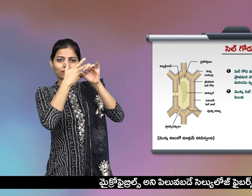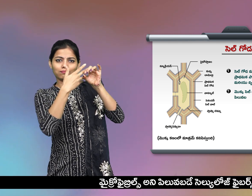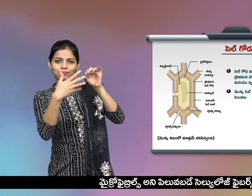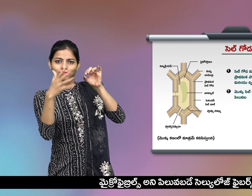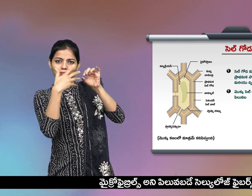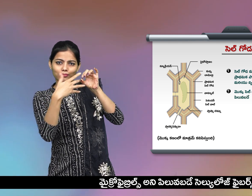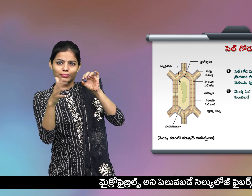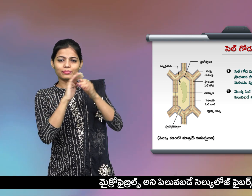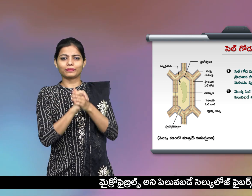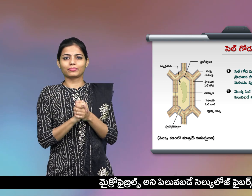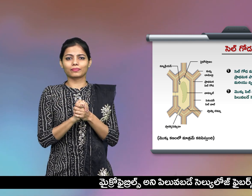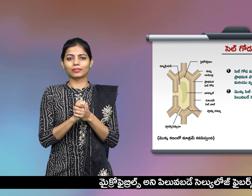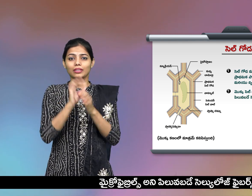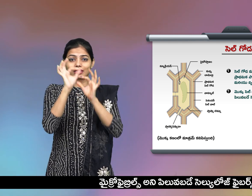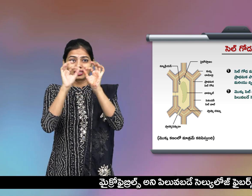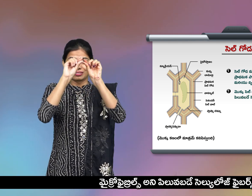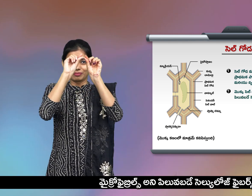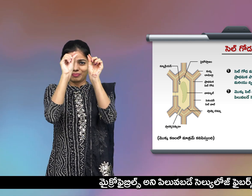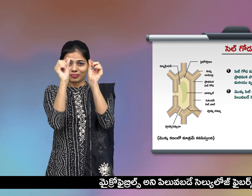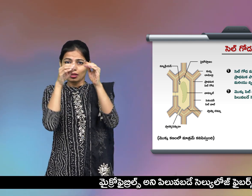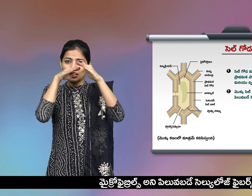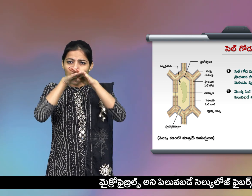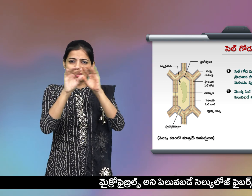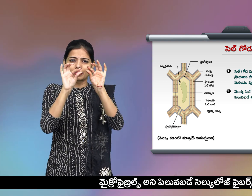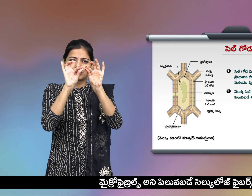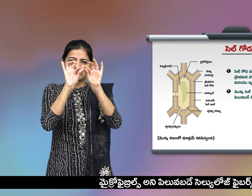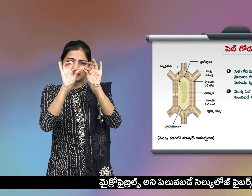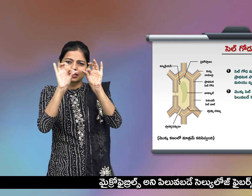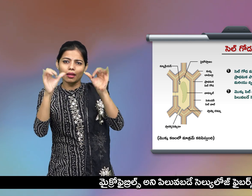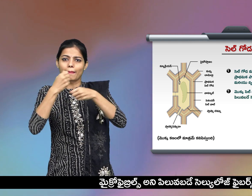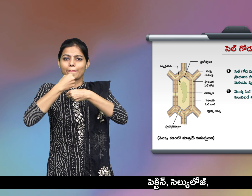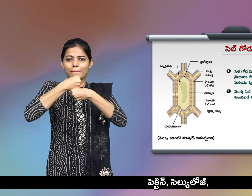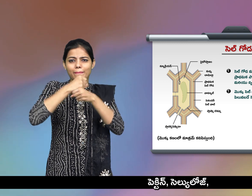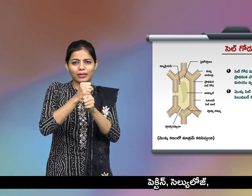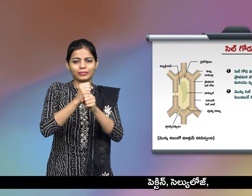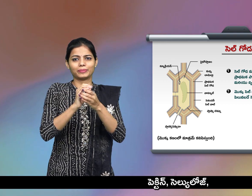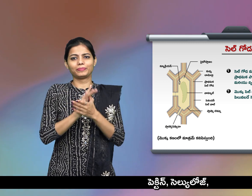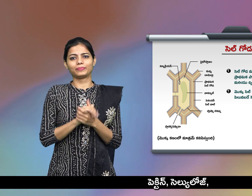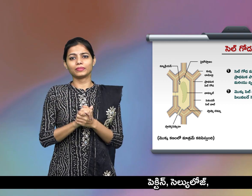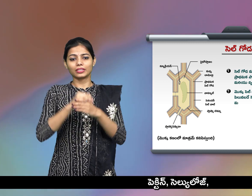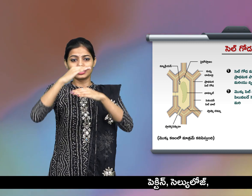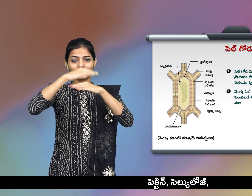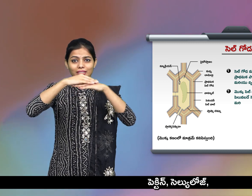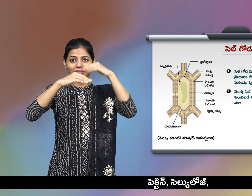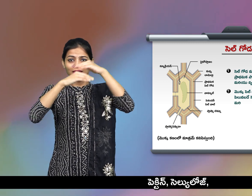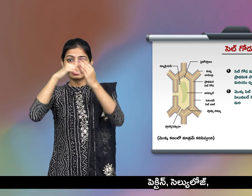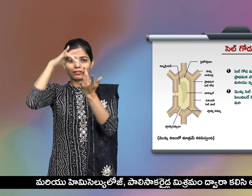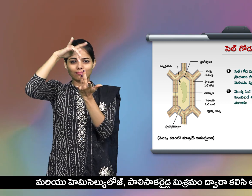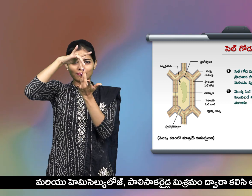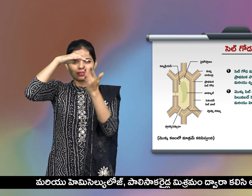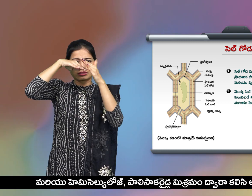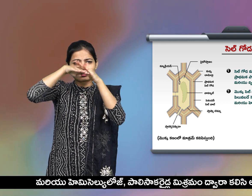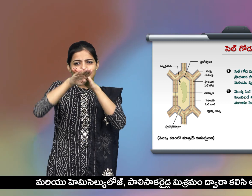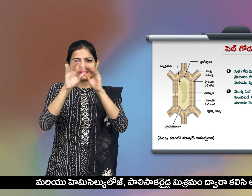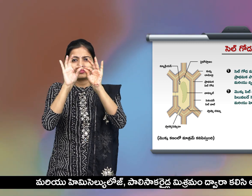మైక్రో ఫైబ్రిల్స్ అని పిలువబడే సెల్యులోజ్ ఫైబర్స్, పెక్టిన్, సెల్యులోజ్ మరియు